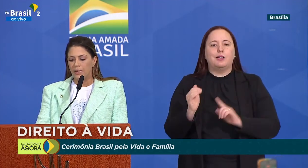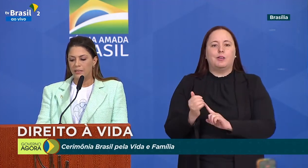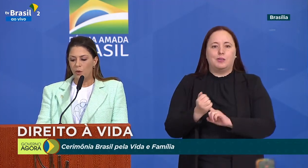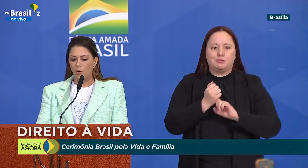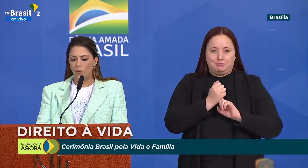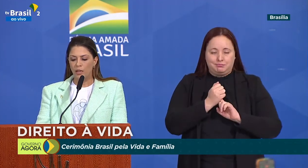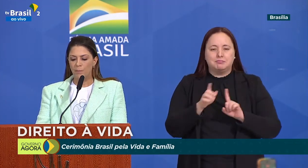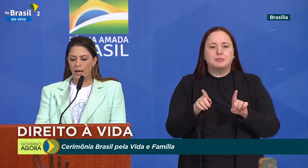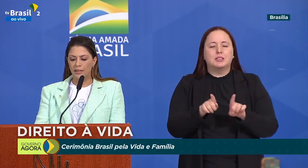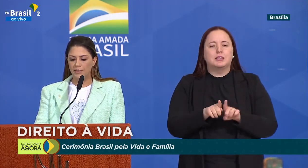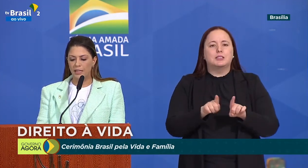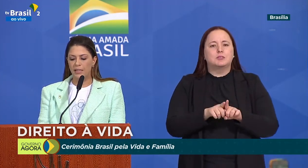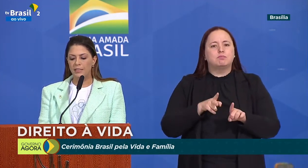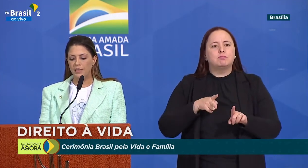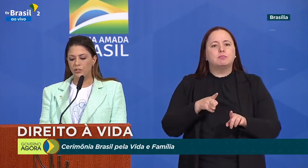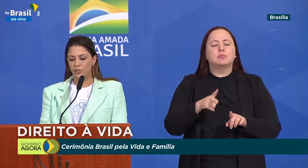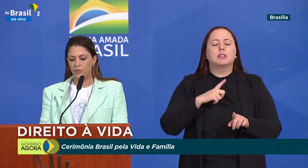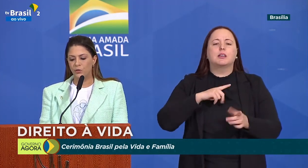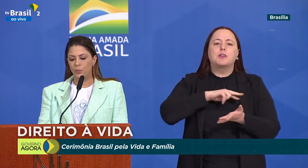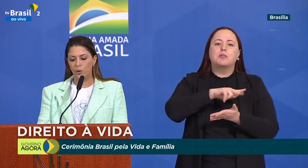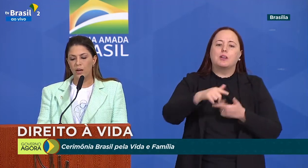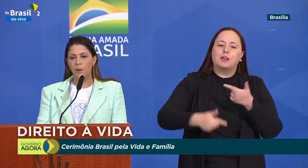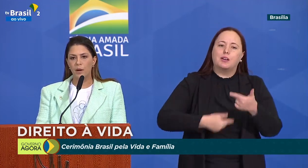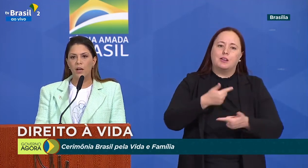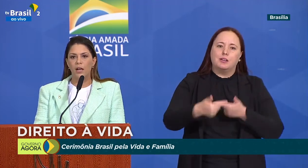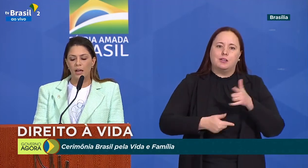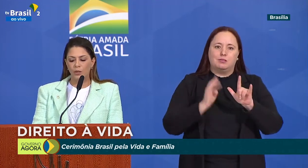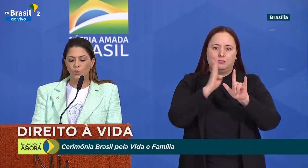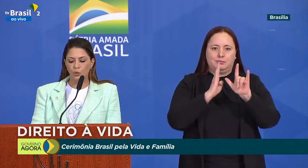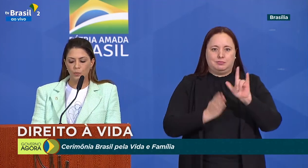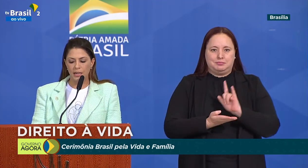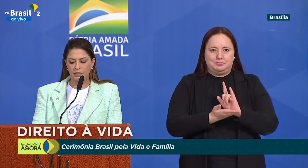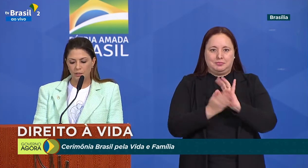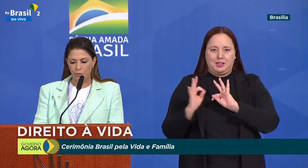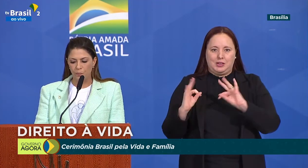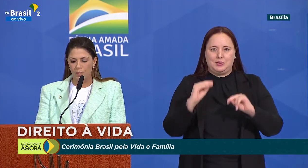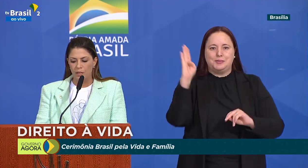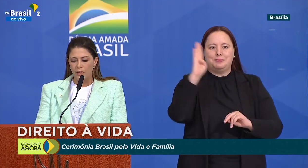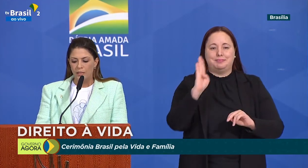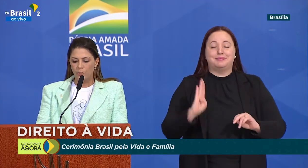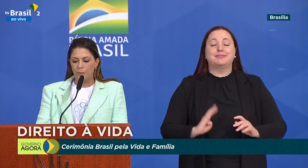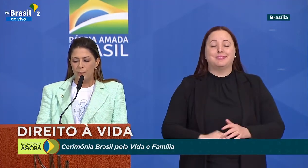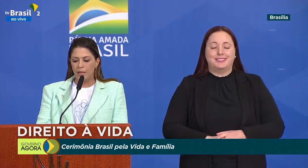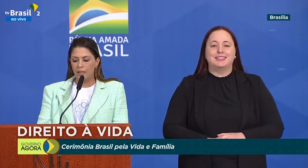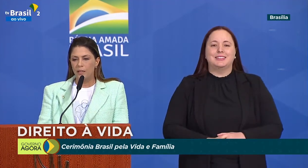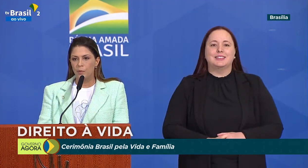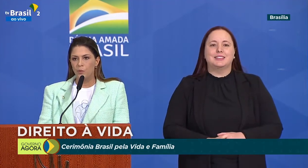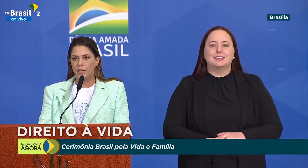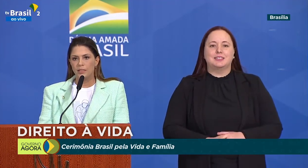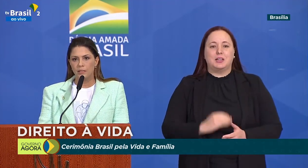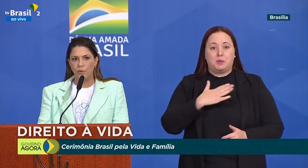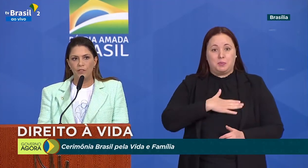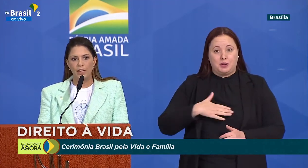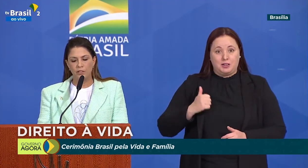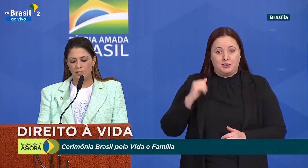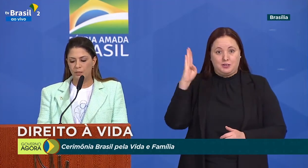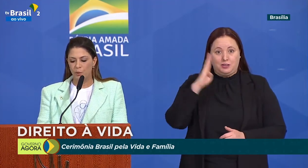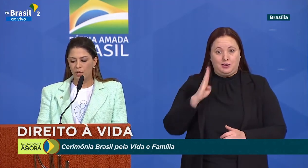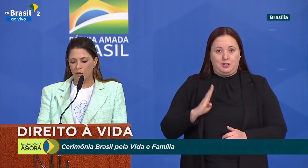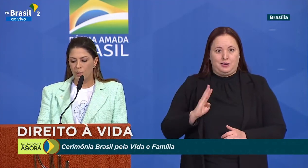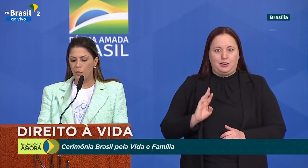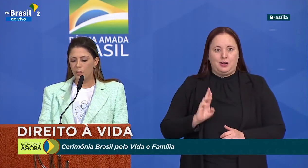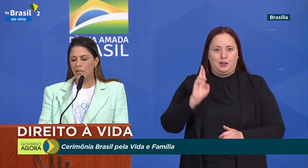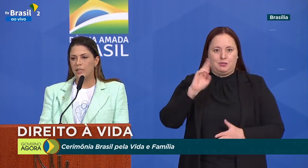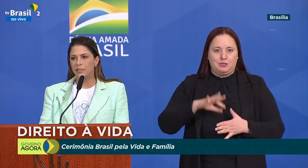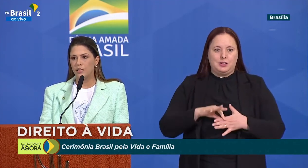acolhimento e são contempladas e criativas do programa em todo o Brasil sendo a primeira dama do Brasil à